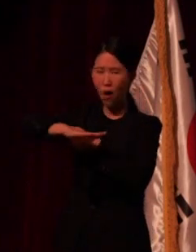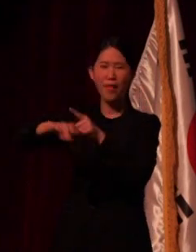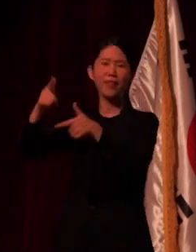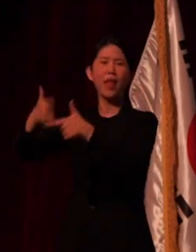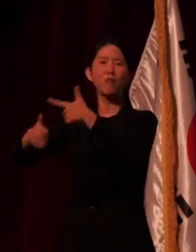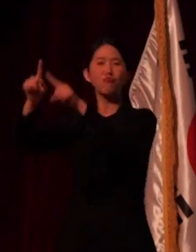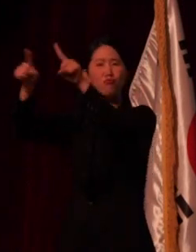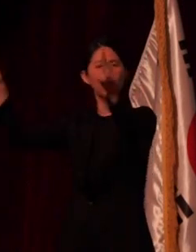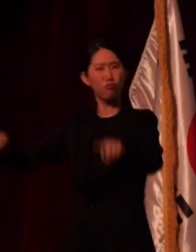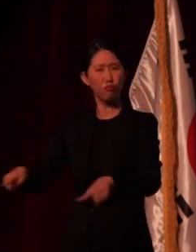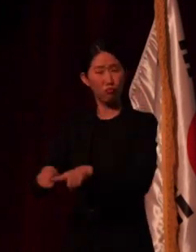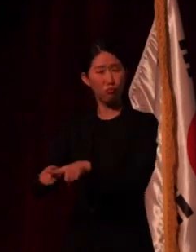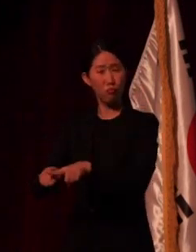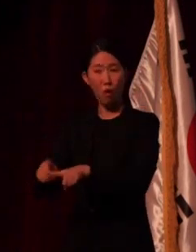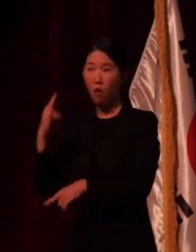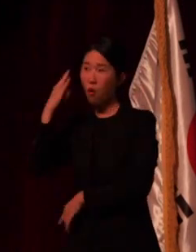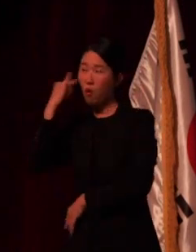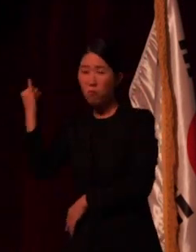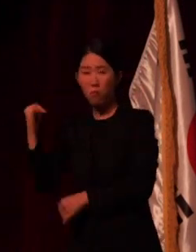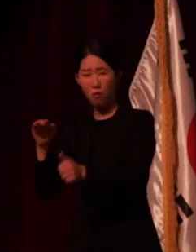엄마가 물었습니다.